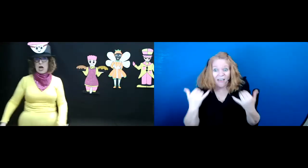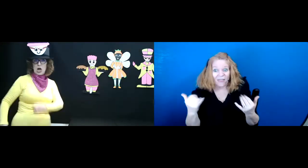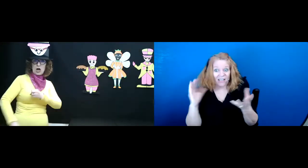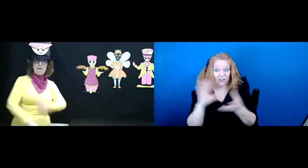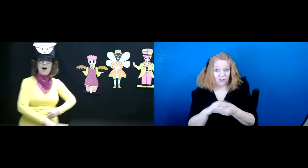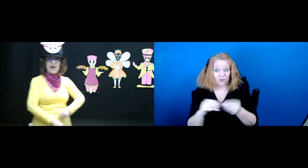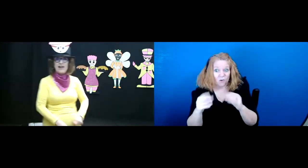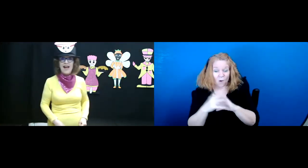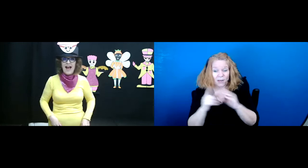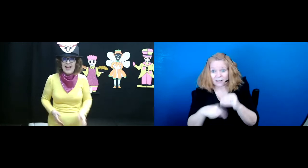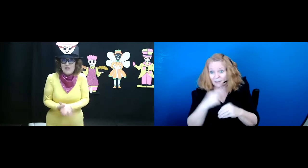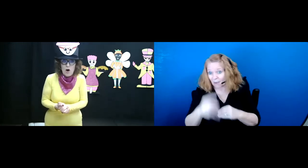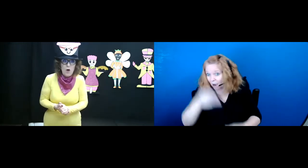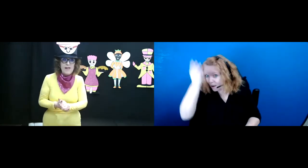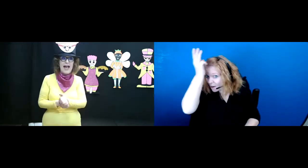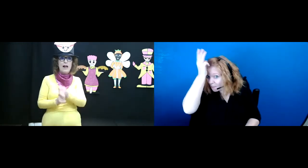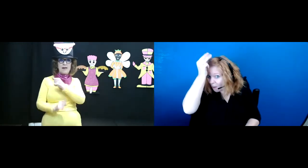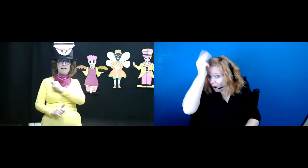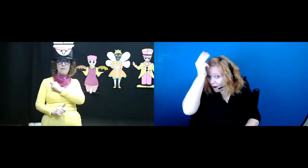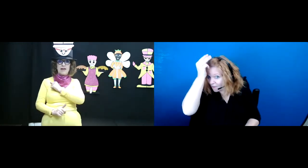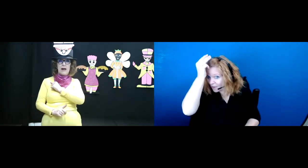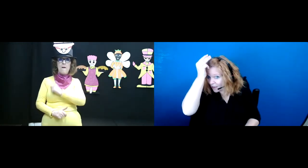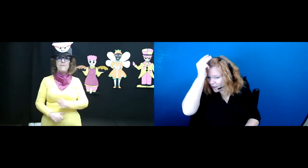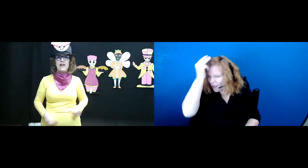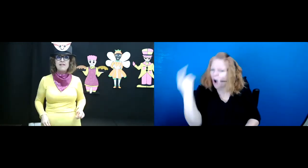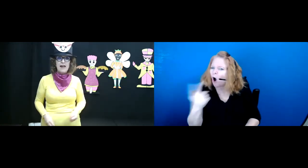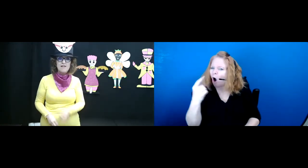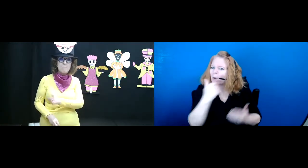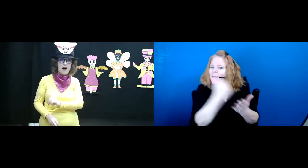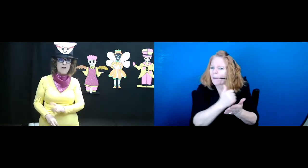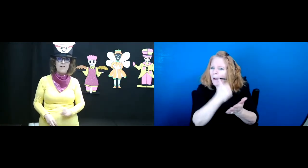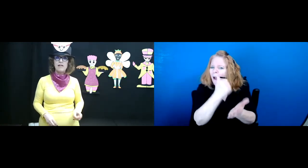la historia del día de hoy es del gran martín